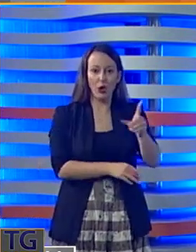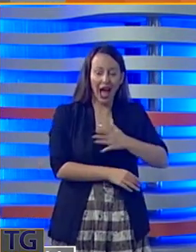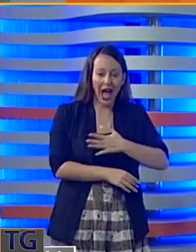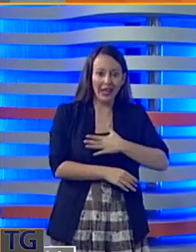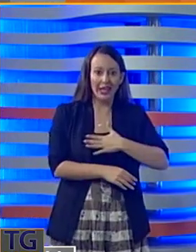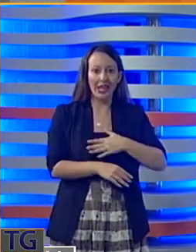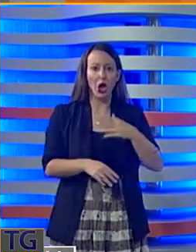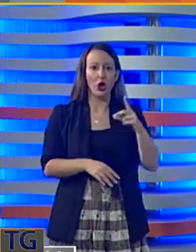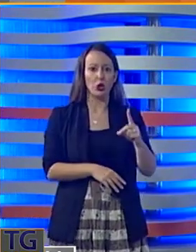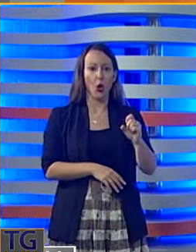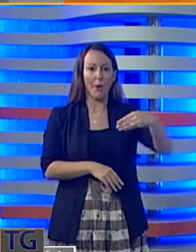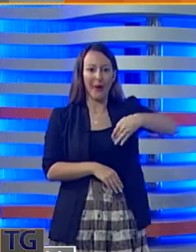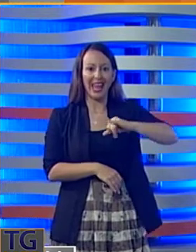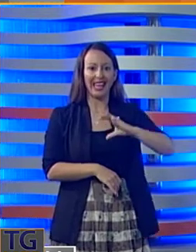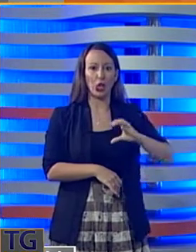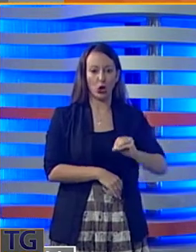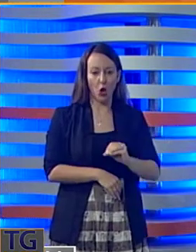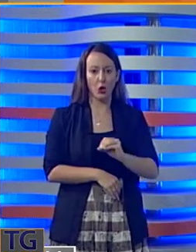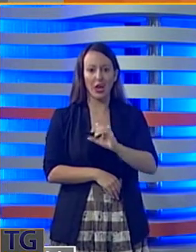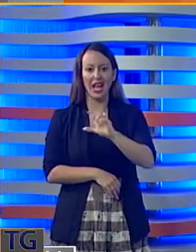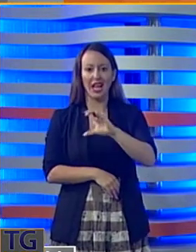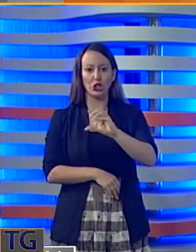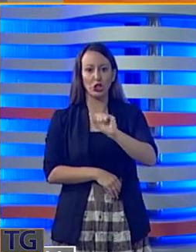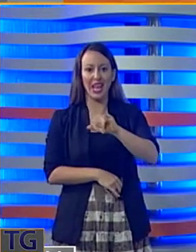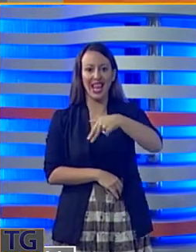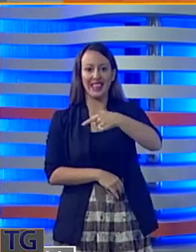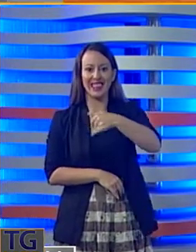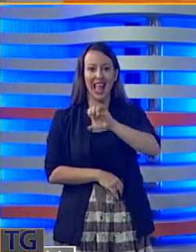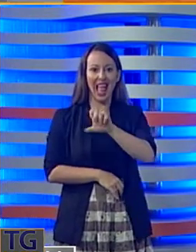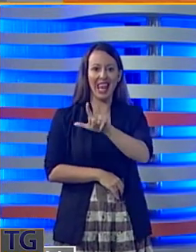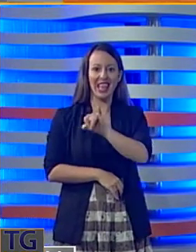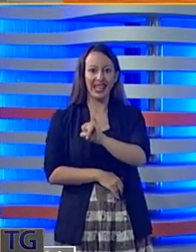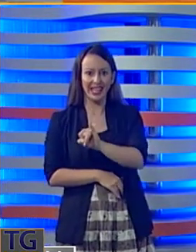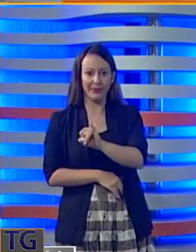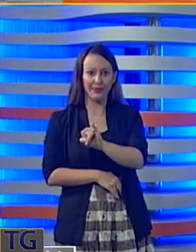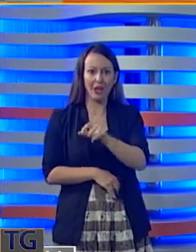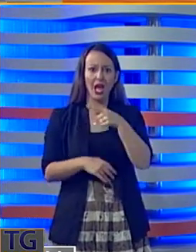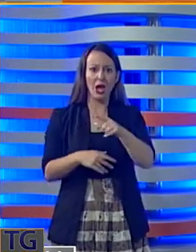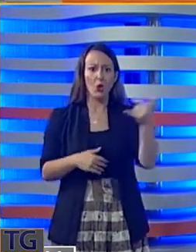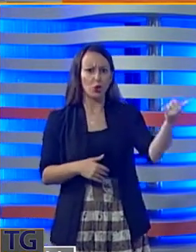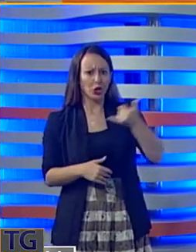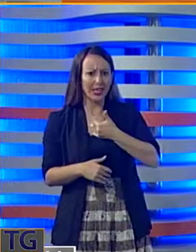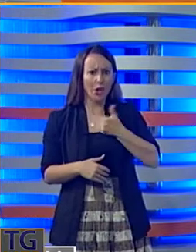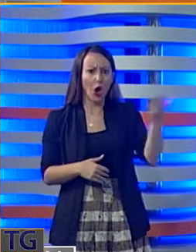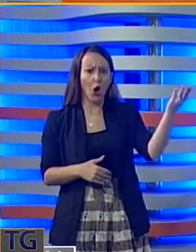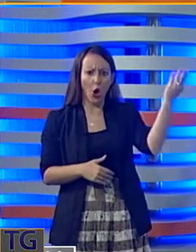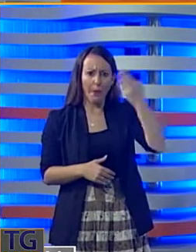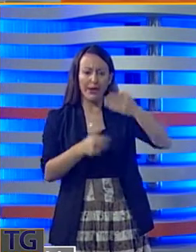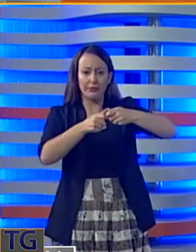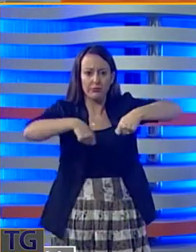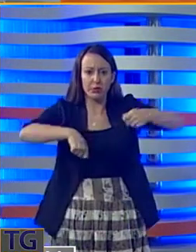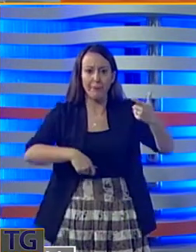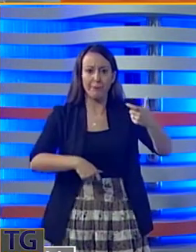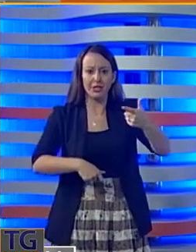con un colpo di fucile alla testa, è stato trovato la notte scorsa vicino alla sua casa di Pedara, nel Catanese.